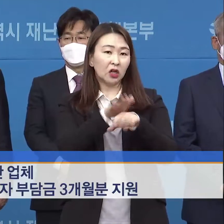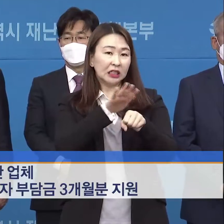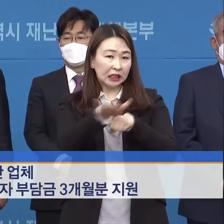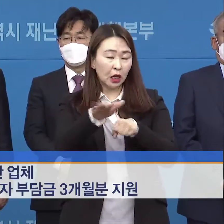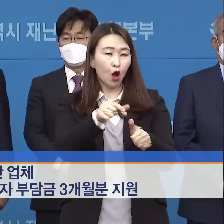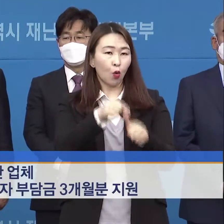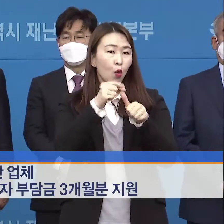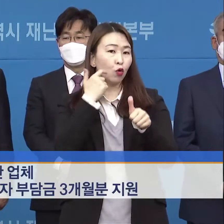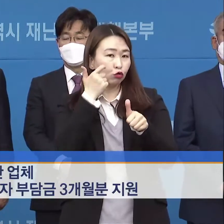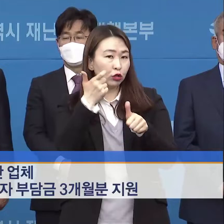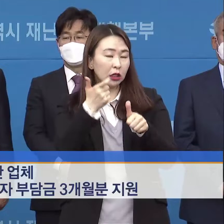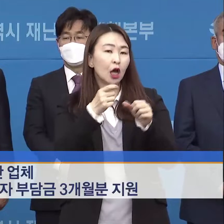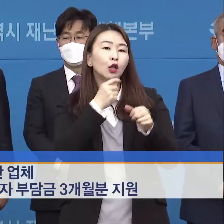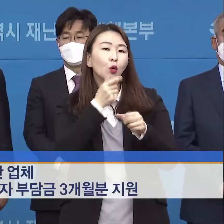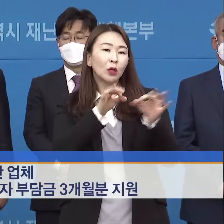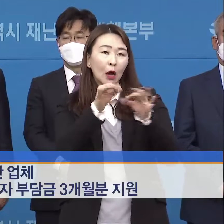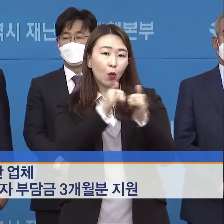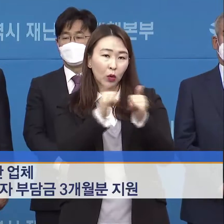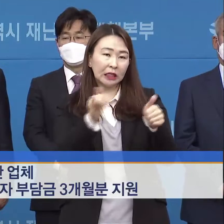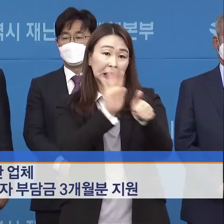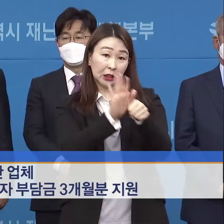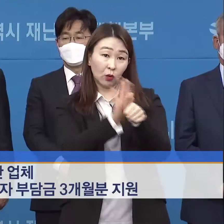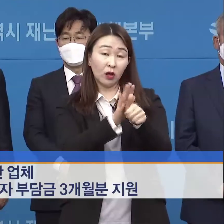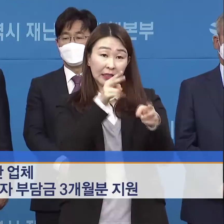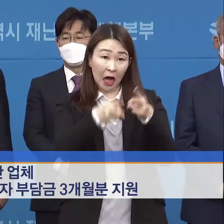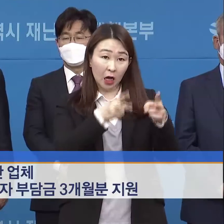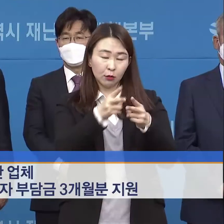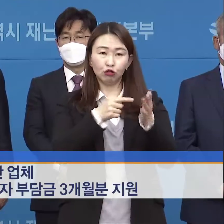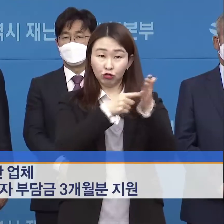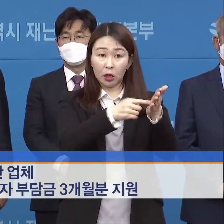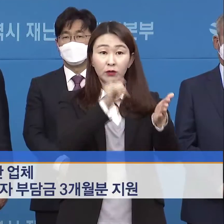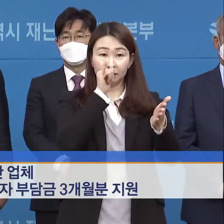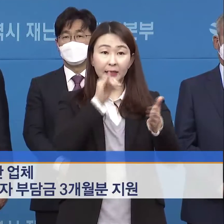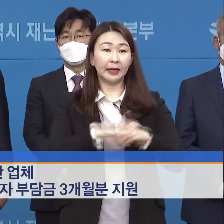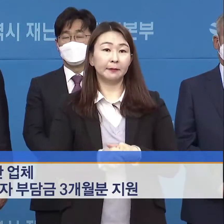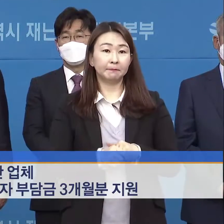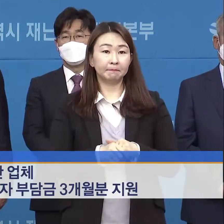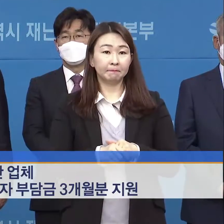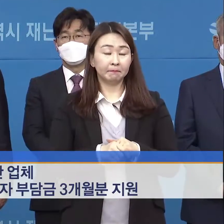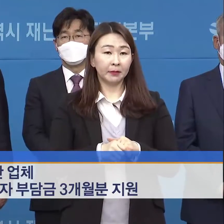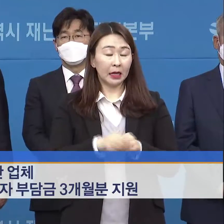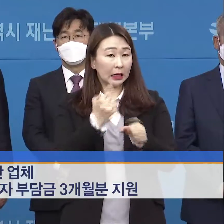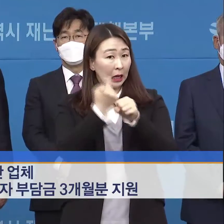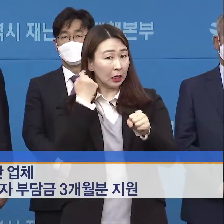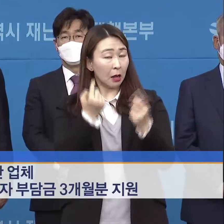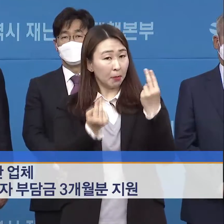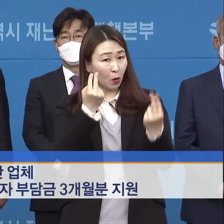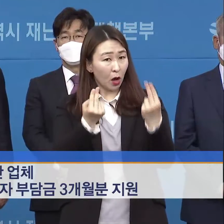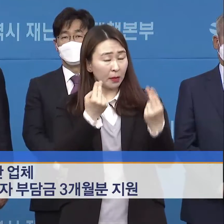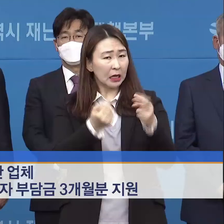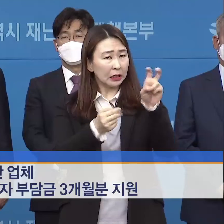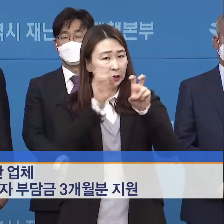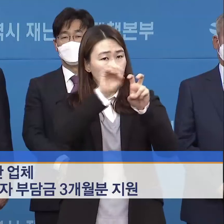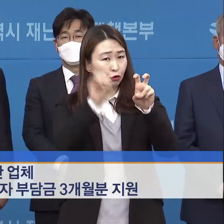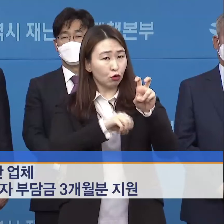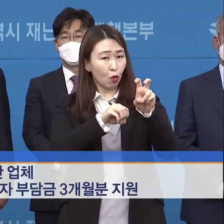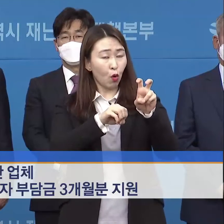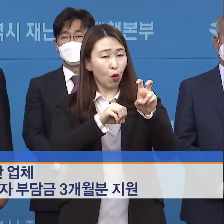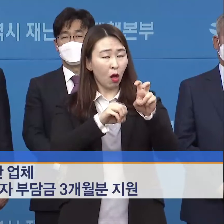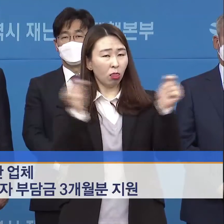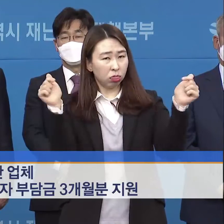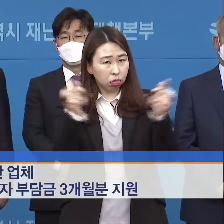대전형 고용유지 소상공인 지원 사업을 추진하겠습니다. 전년 대비 매출이 20%